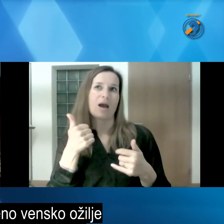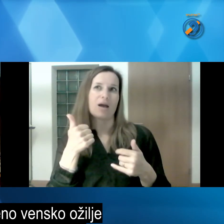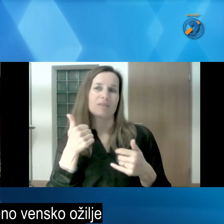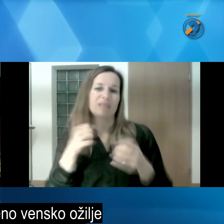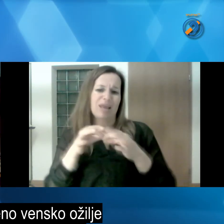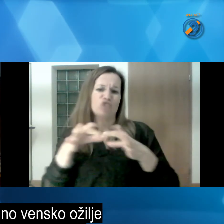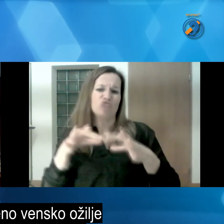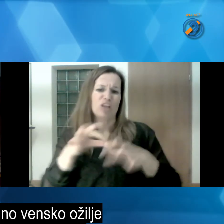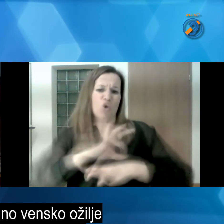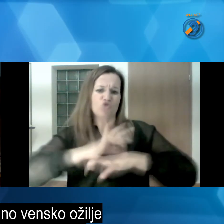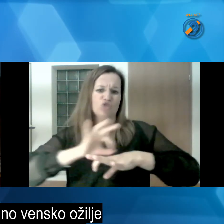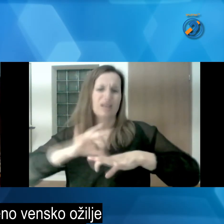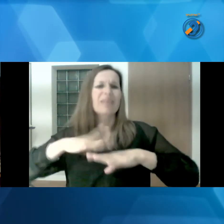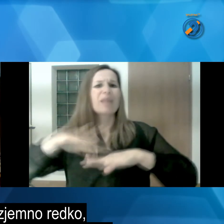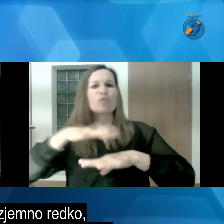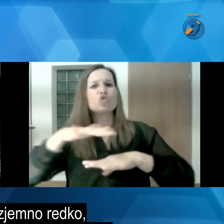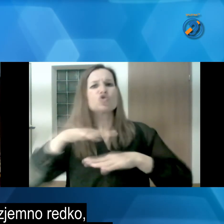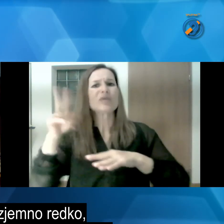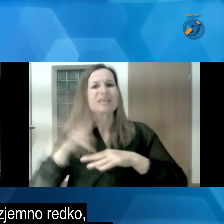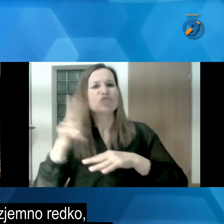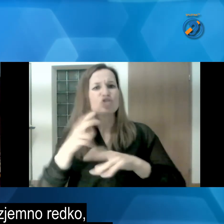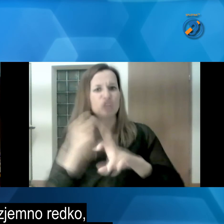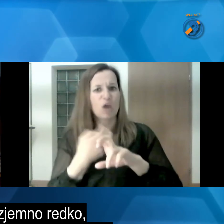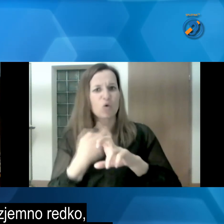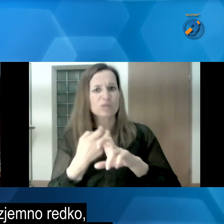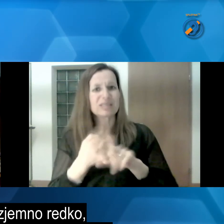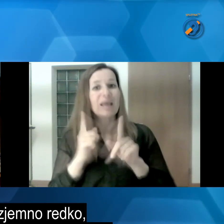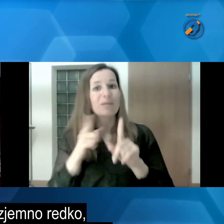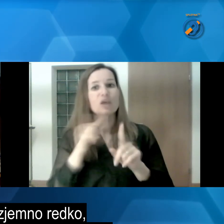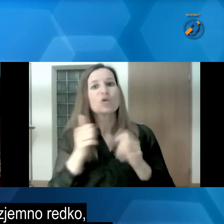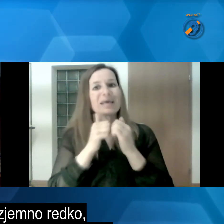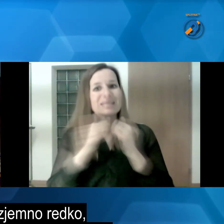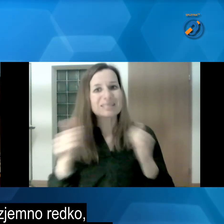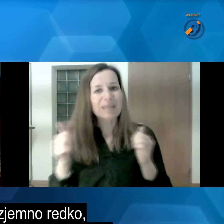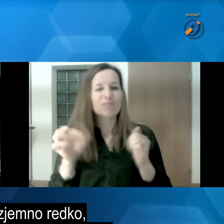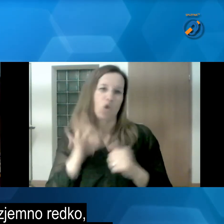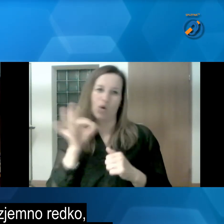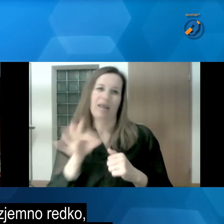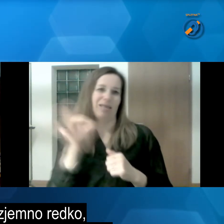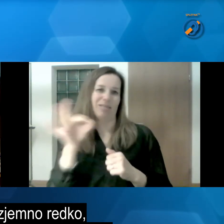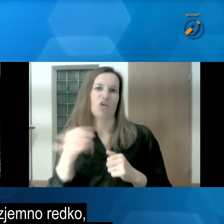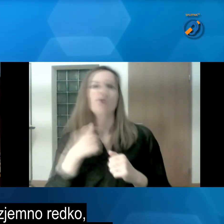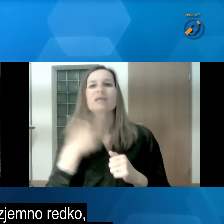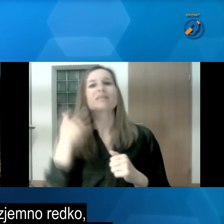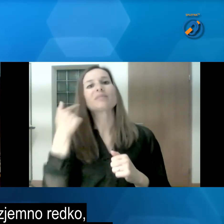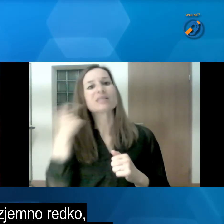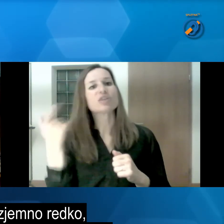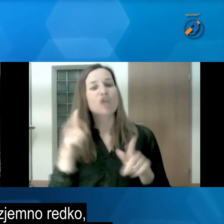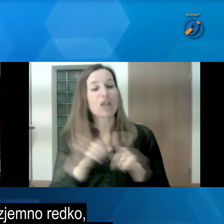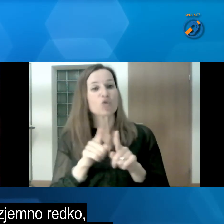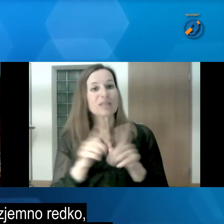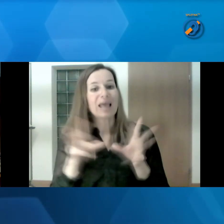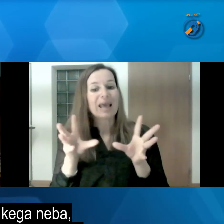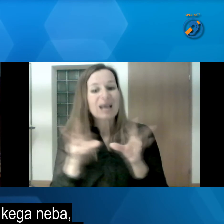žilje v področju senčične kosti. Ampak to je izjemno redko. Slišala sem tudi krčenje